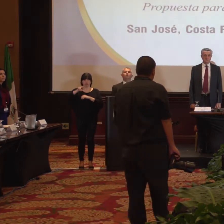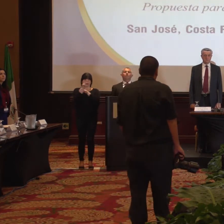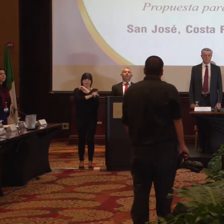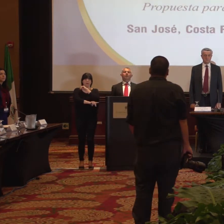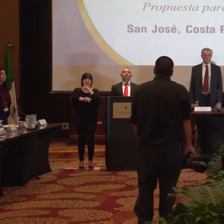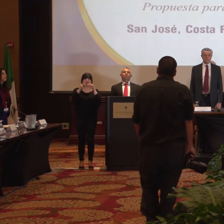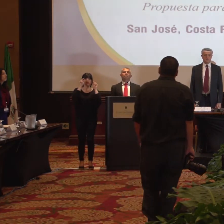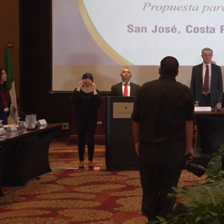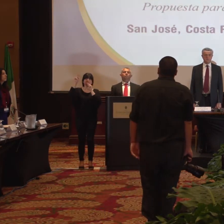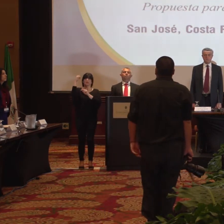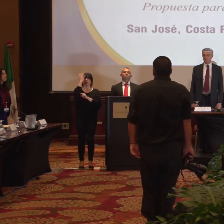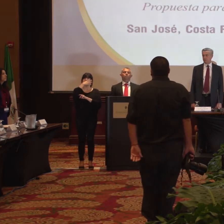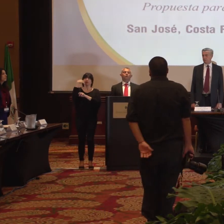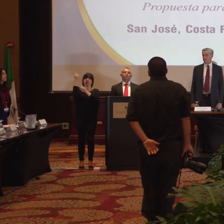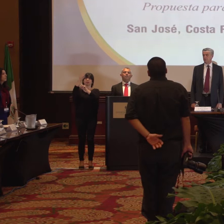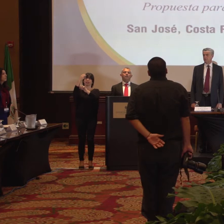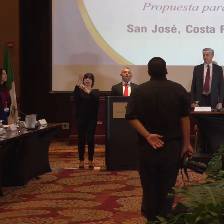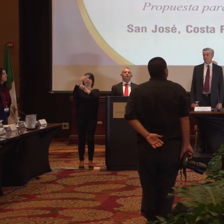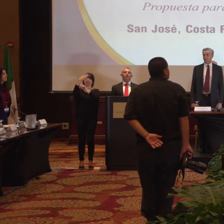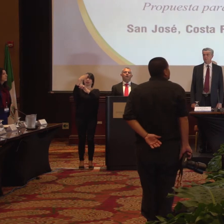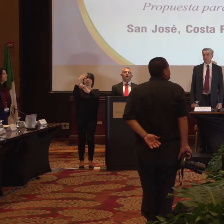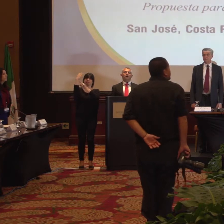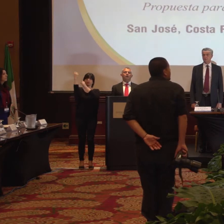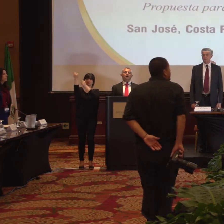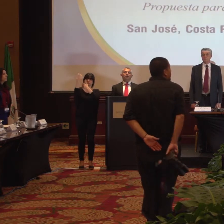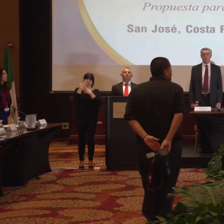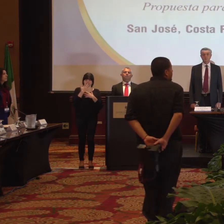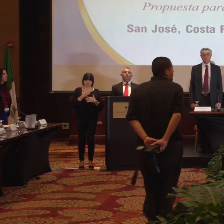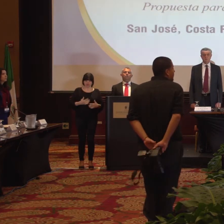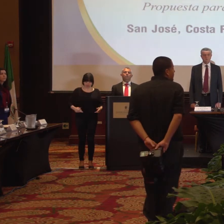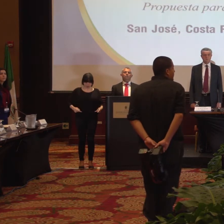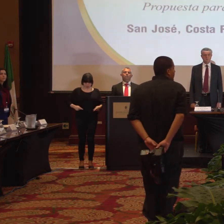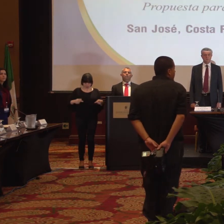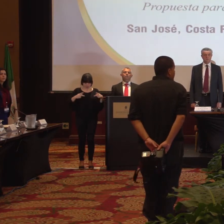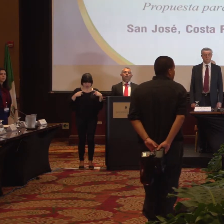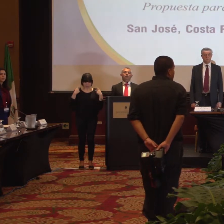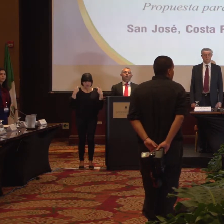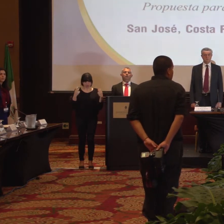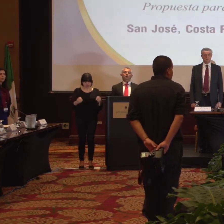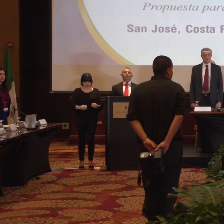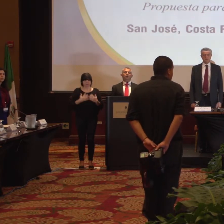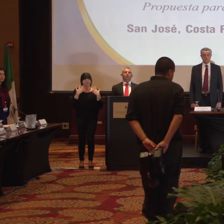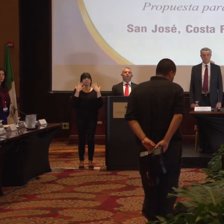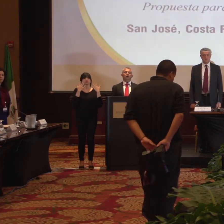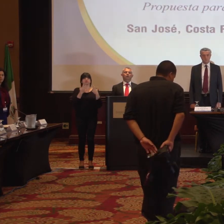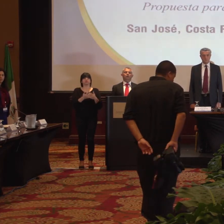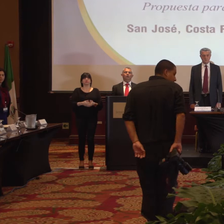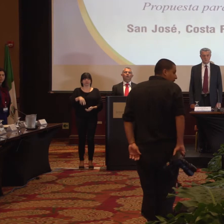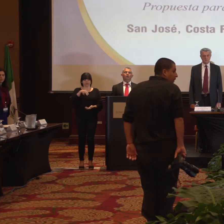con patria tu hermosa mandera expresión de tu vida